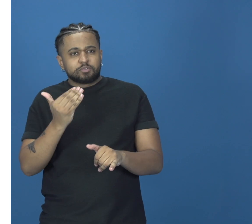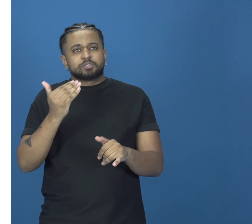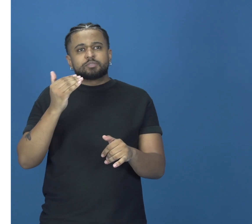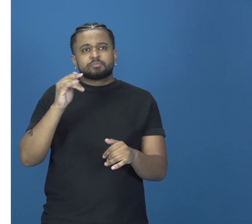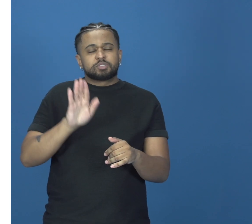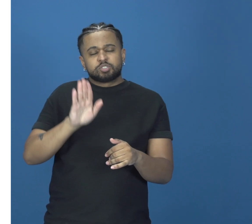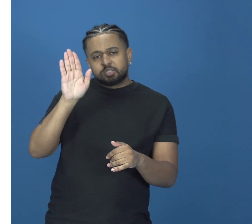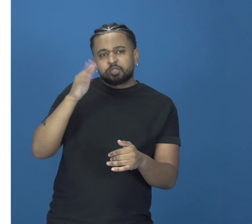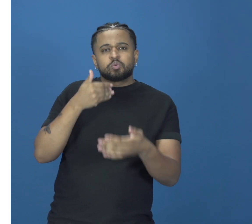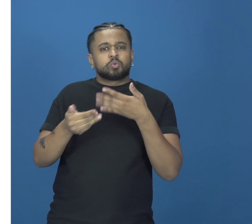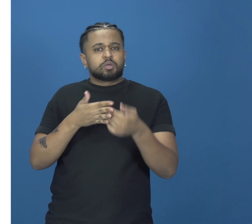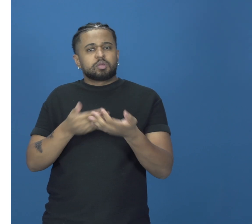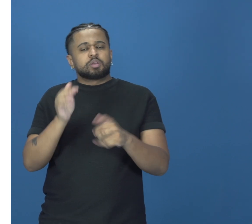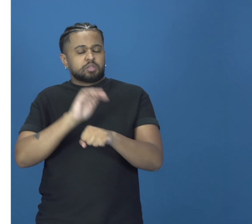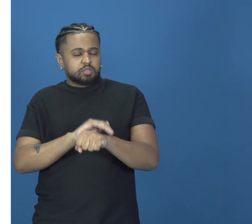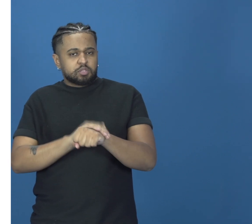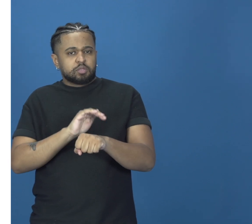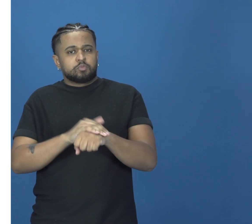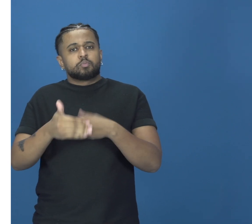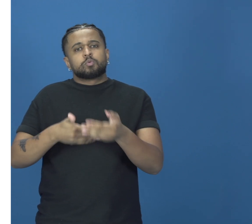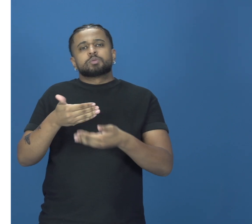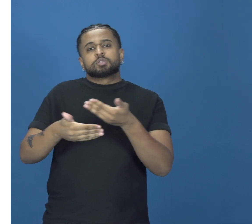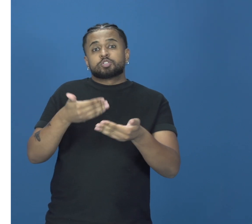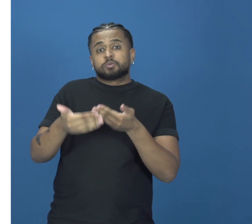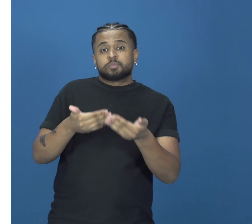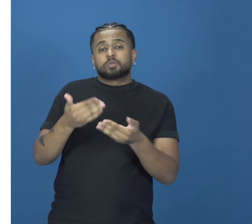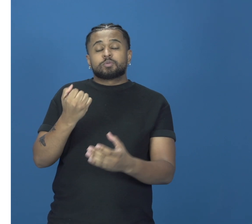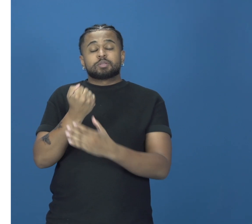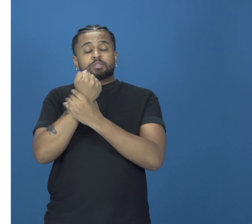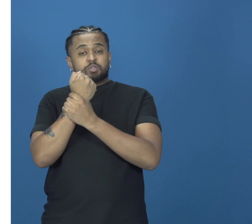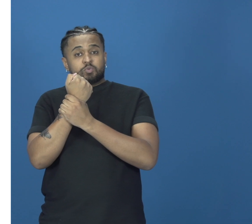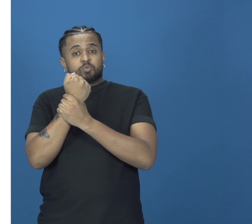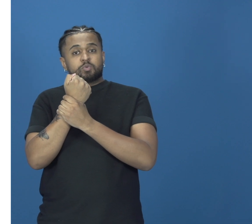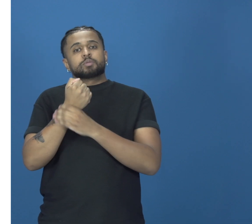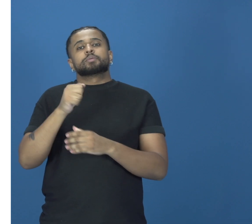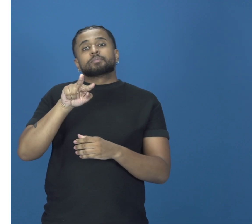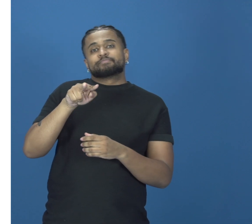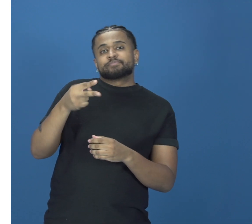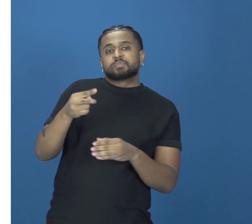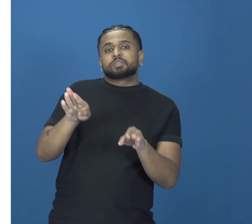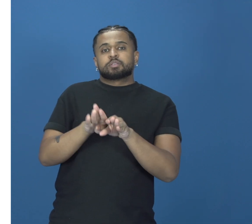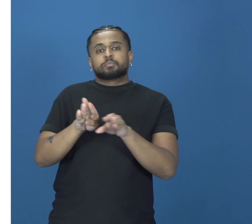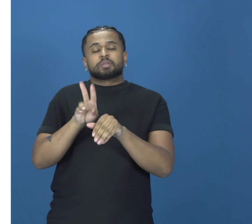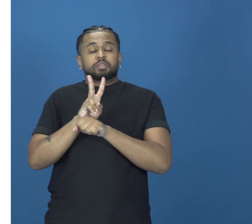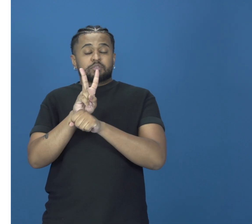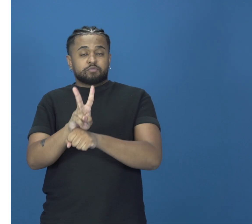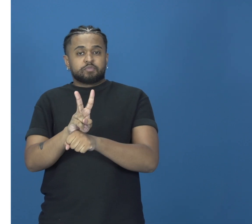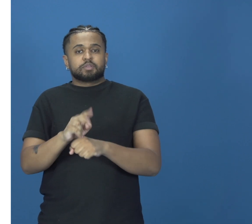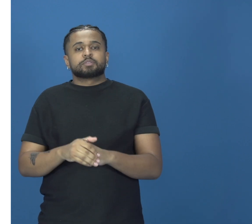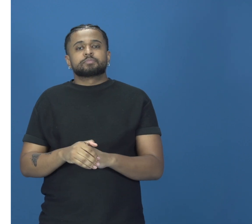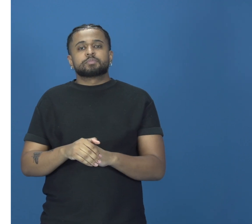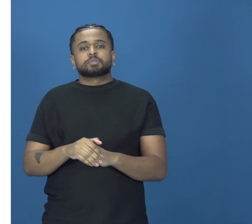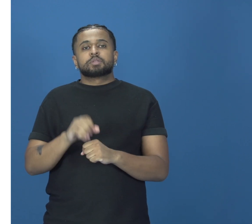candidato, apurada a qualquer tempo, em procedimento que lhe assegure o contraditório e a ampla defesa,